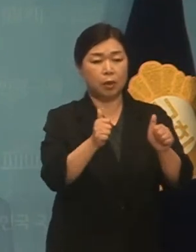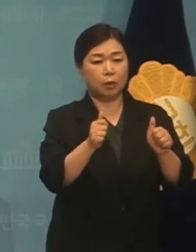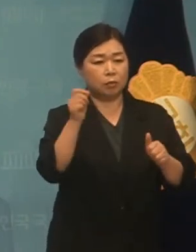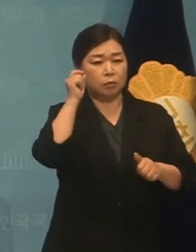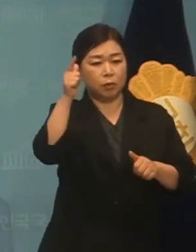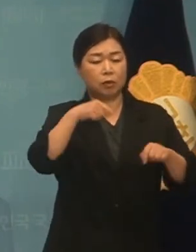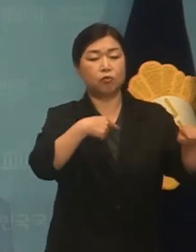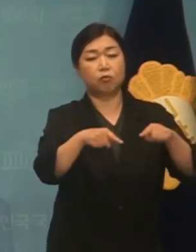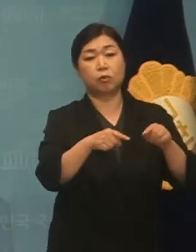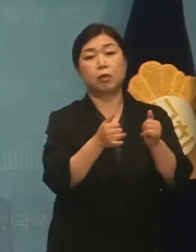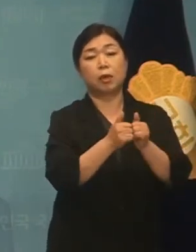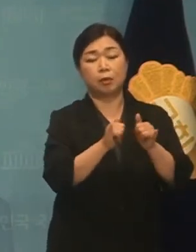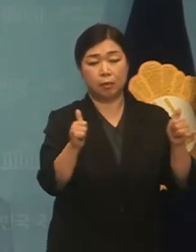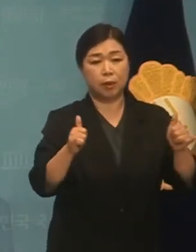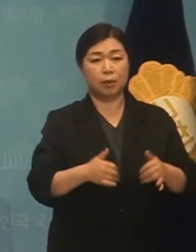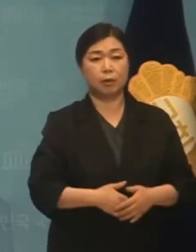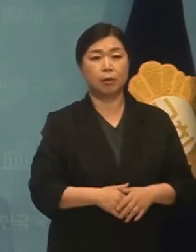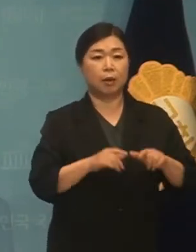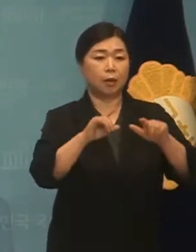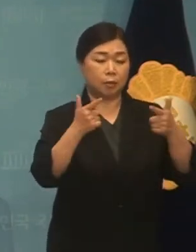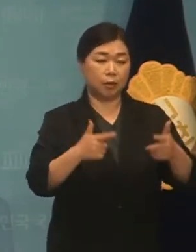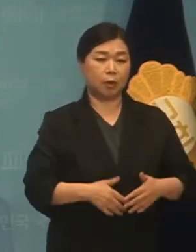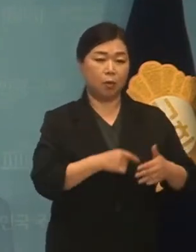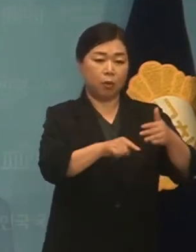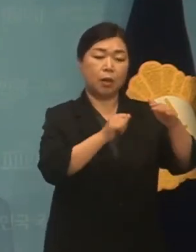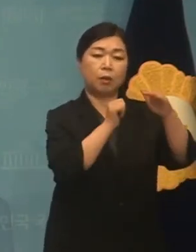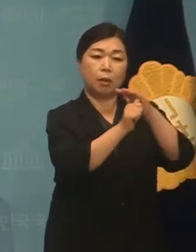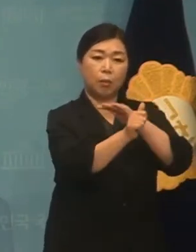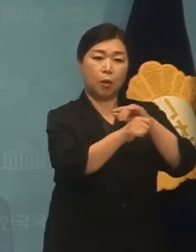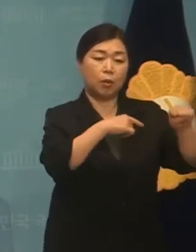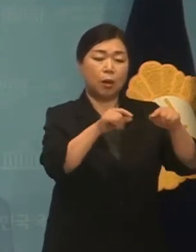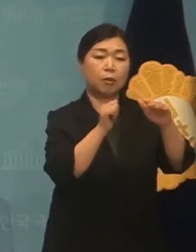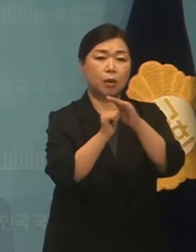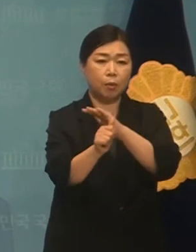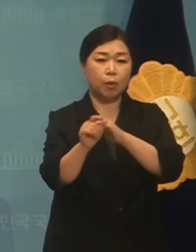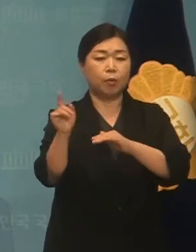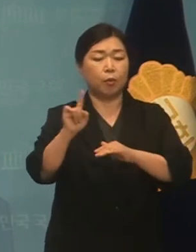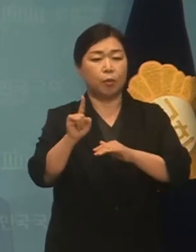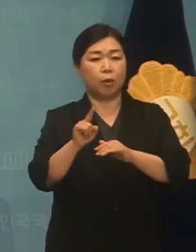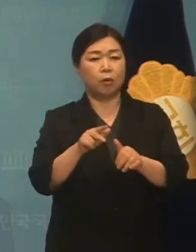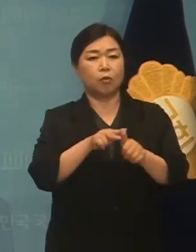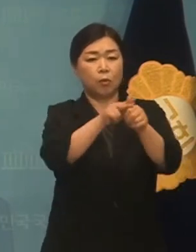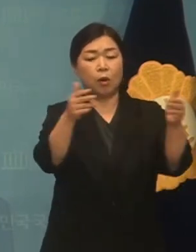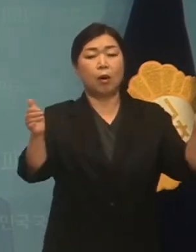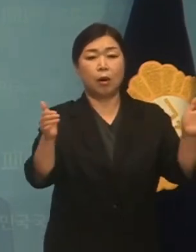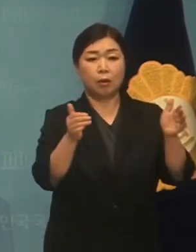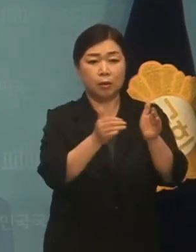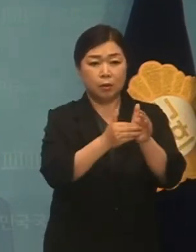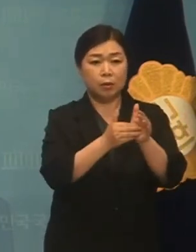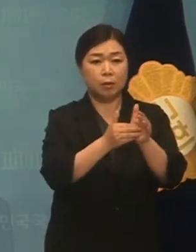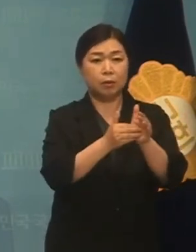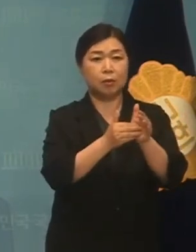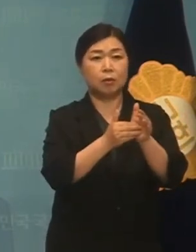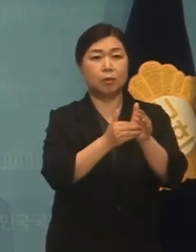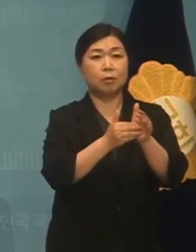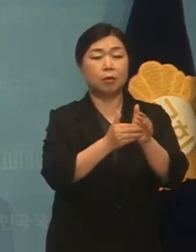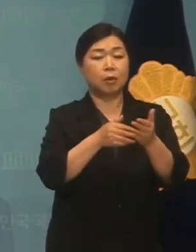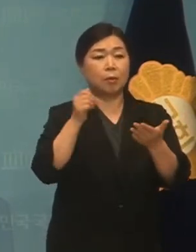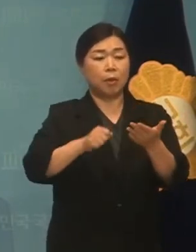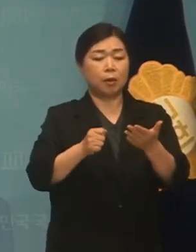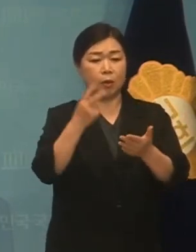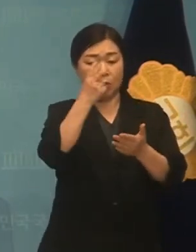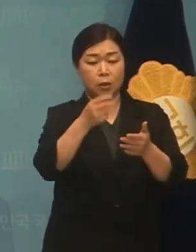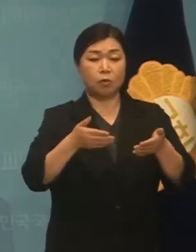출신의 정치인이 아닙니다. 원내대표, 당대표, 대선후보까지 모두가 황금사